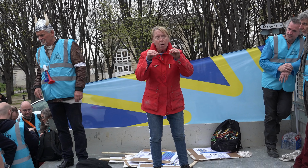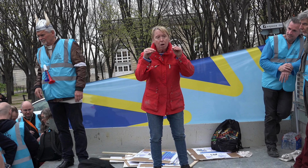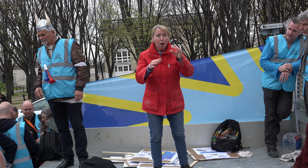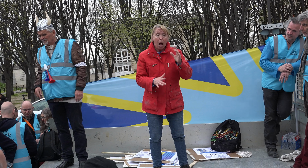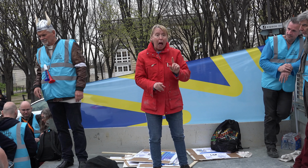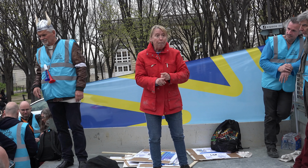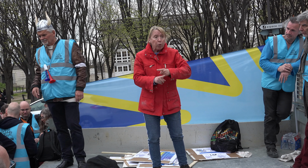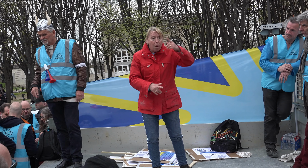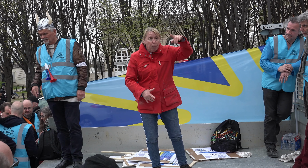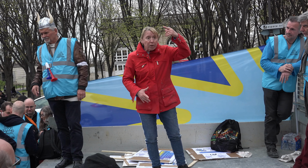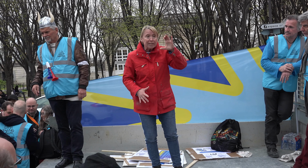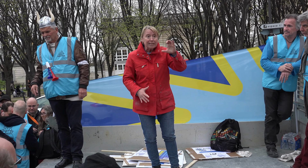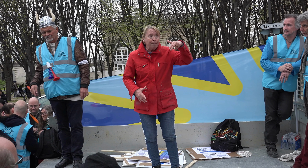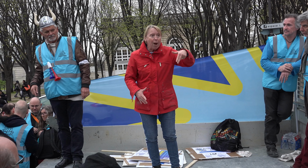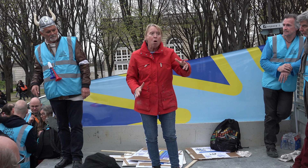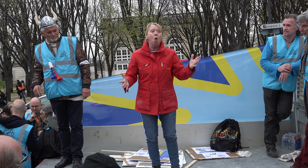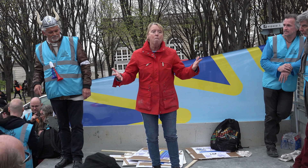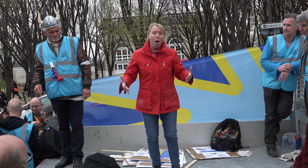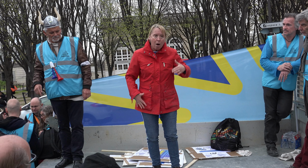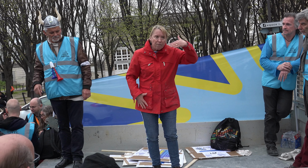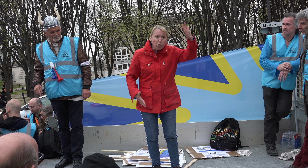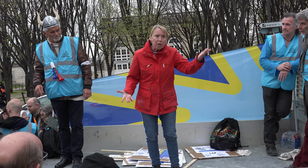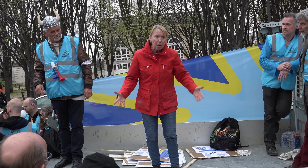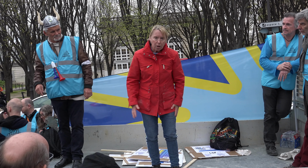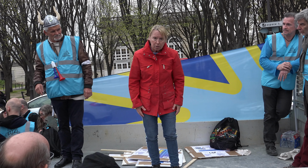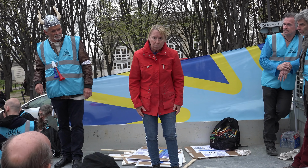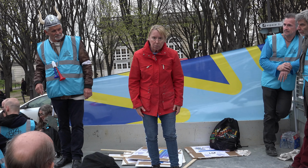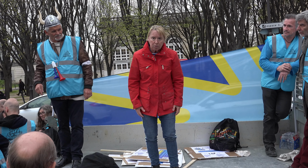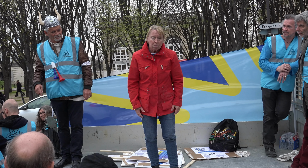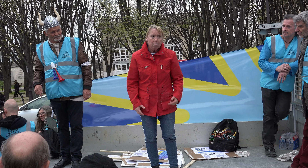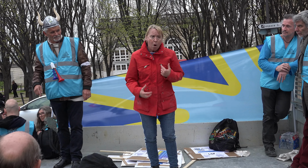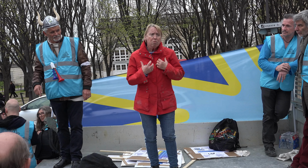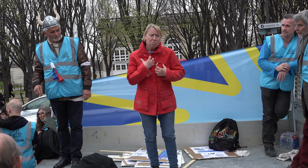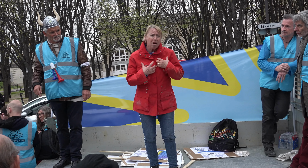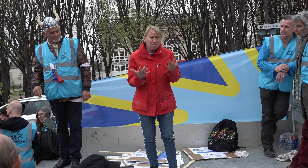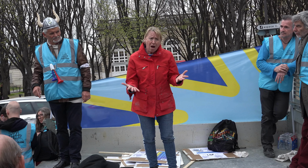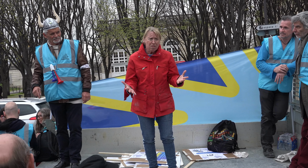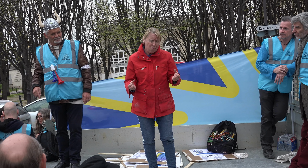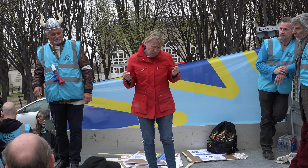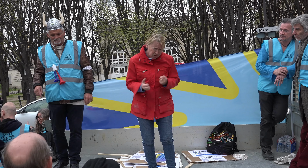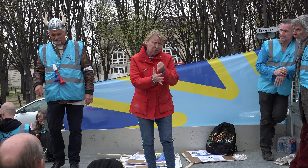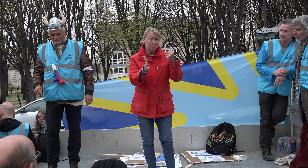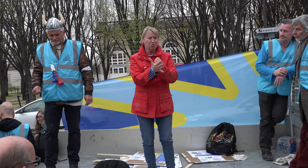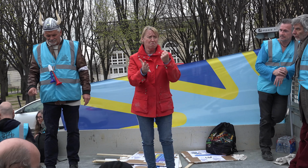accueillir des enfants sourds. Aujourd'hui, il a de la langue des signes tous les jours et pour nous c'est un soulagement et pour lui